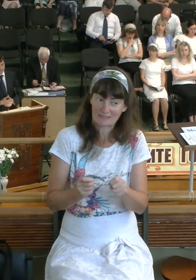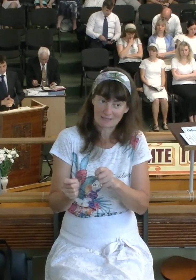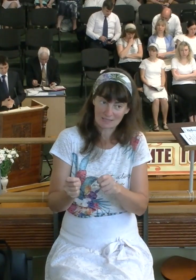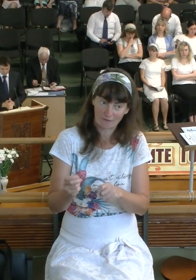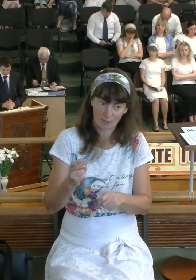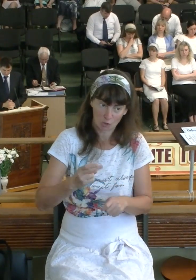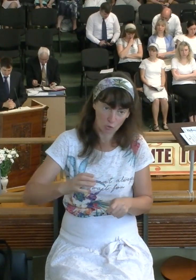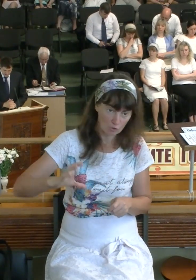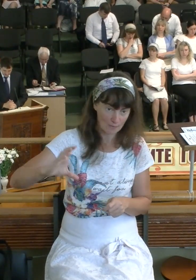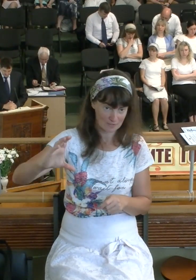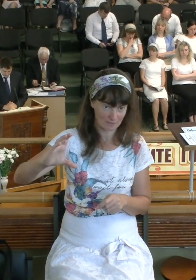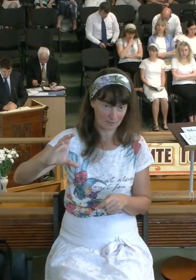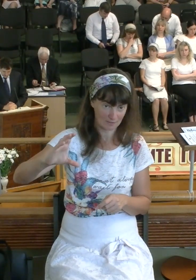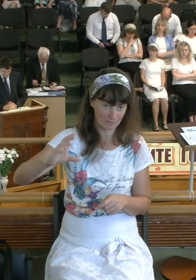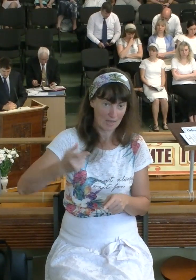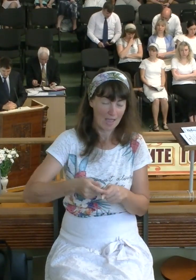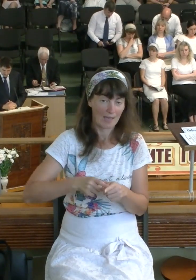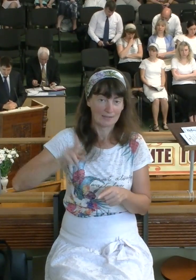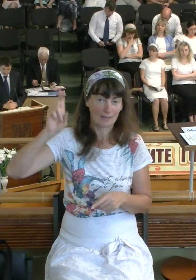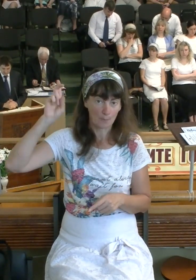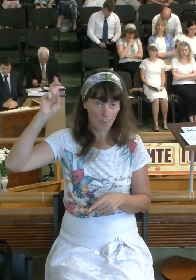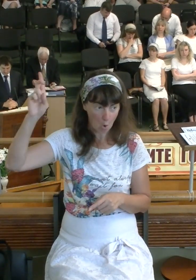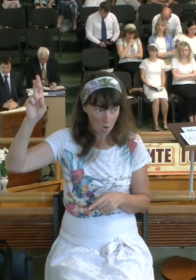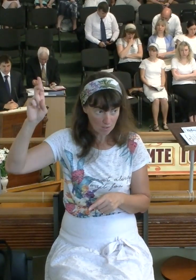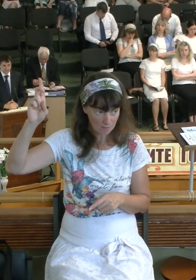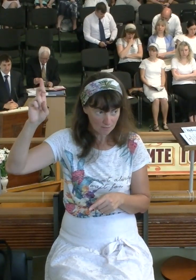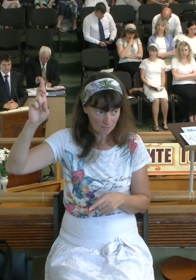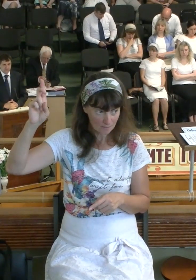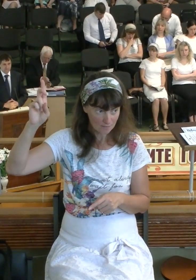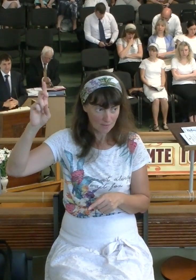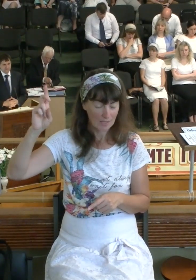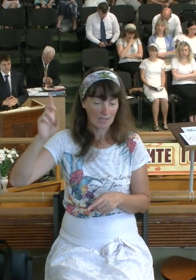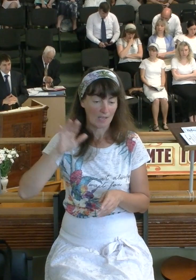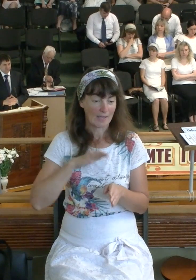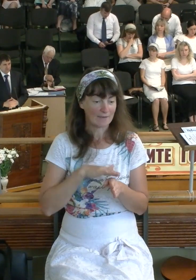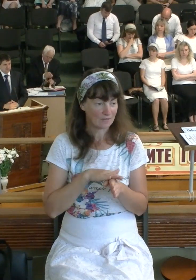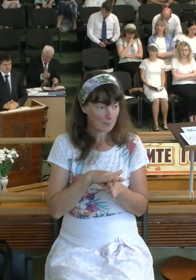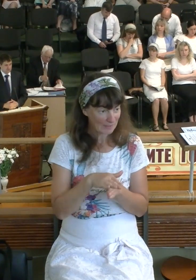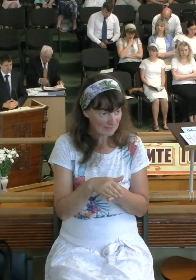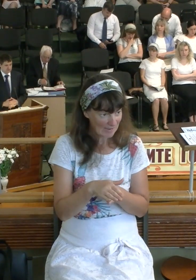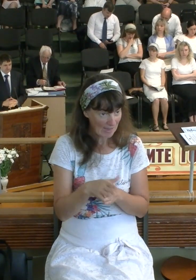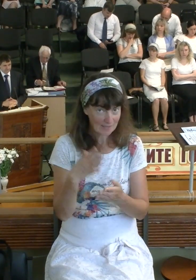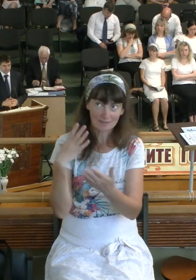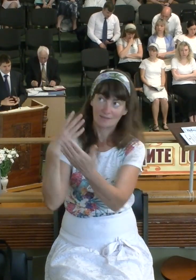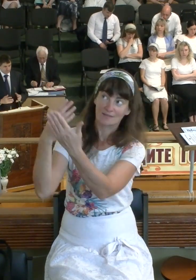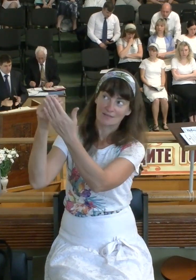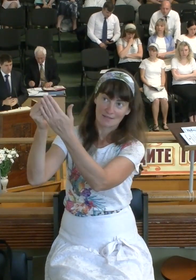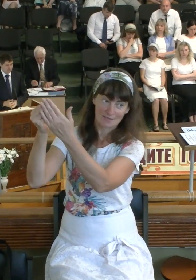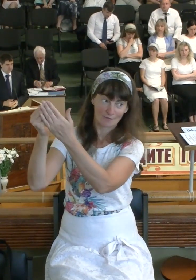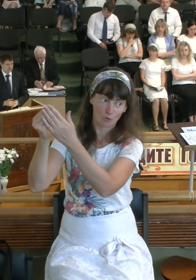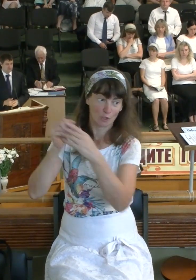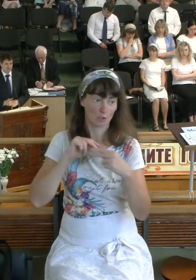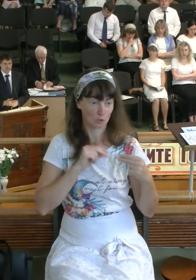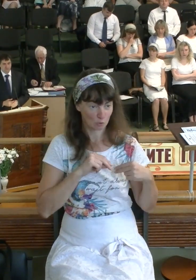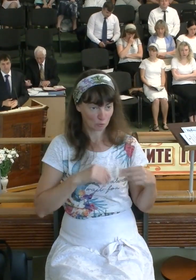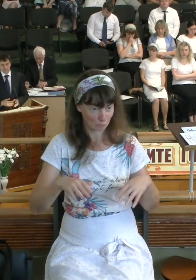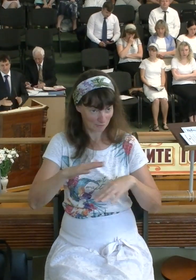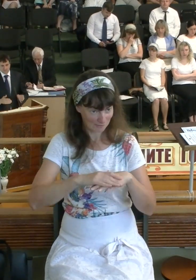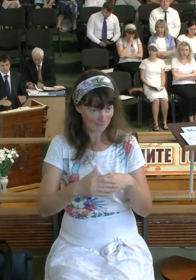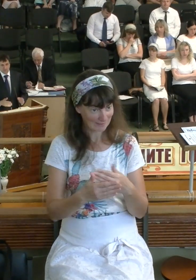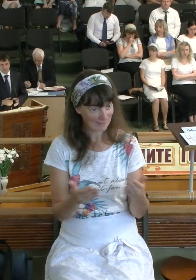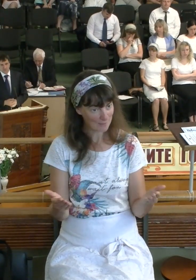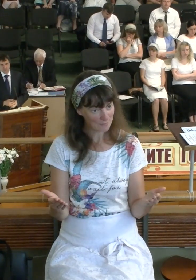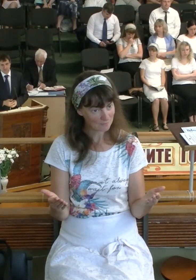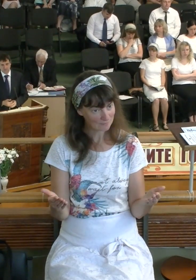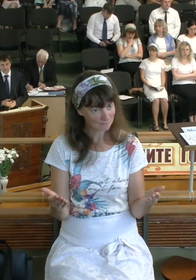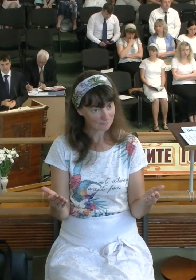свою работу. Знаете, Иисус Христос для нас также стал примером. В тот момент Он был Богом, на тот момент Он был